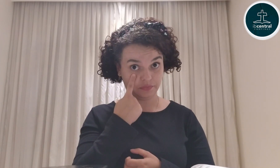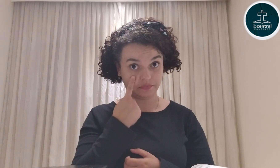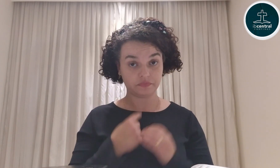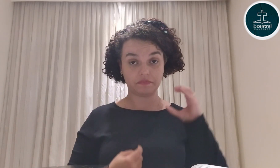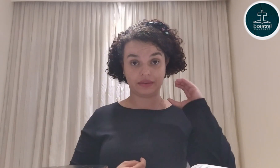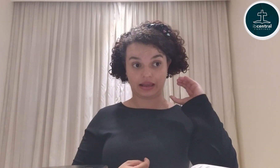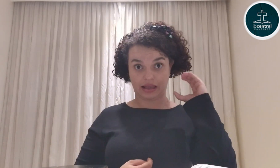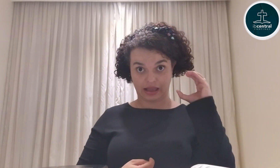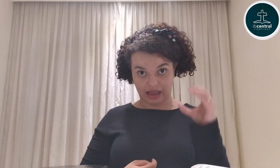Viram só?